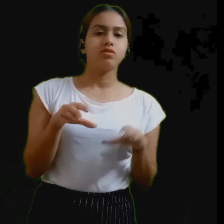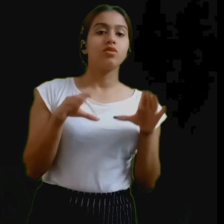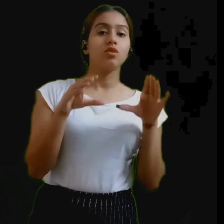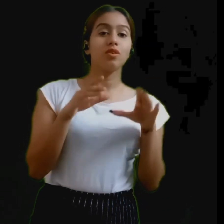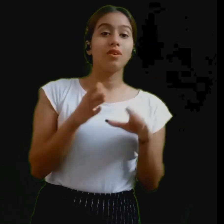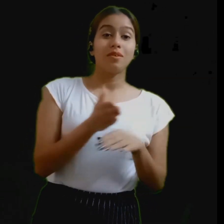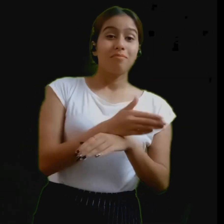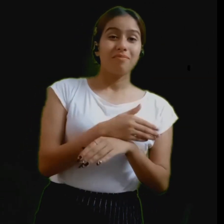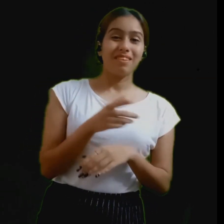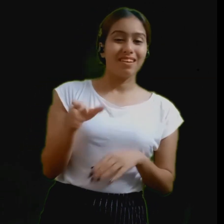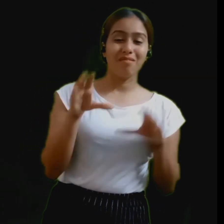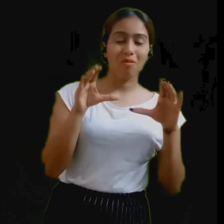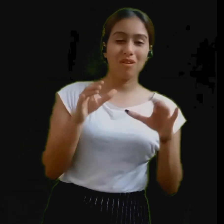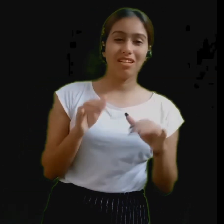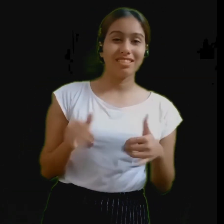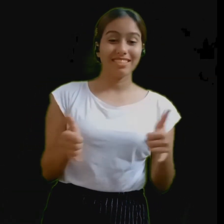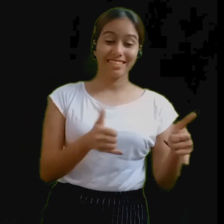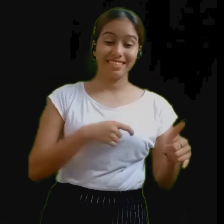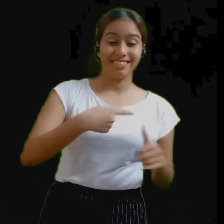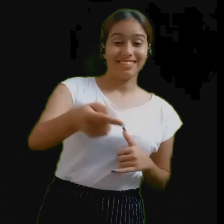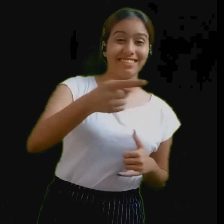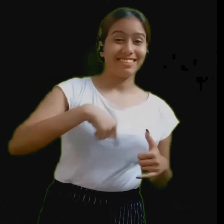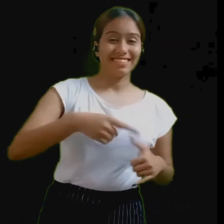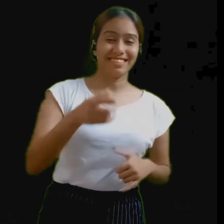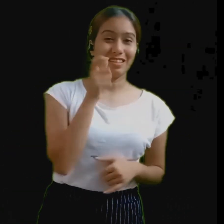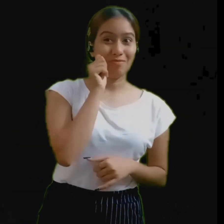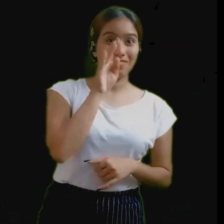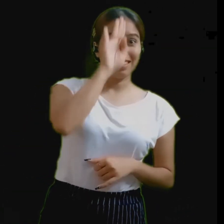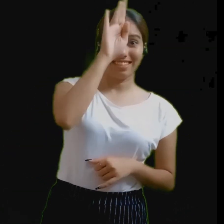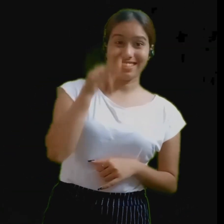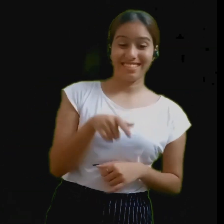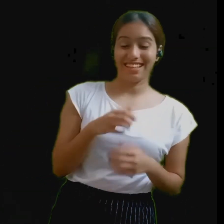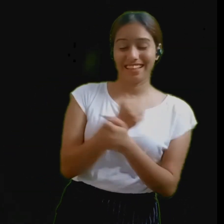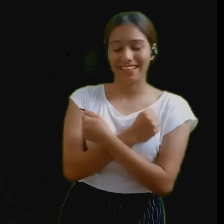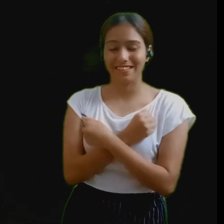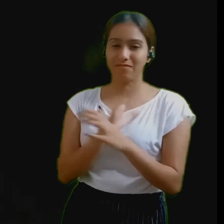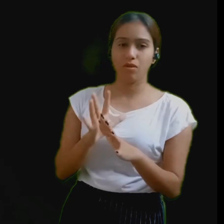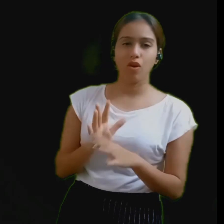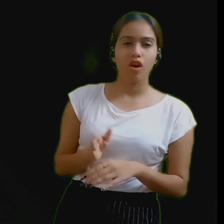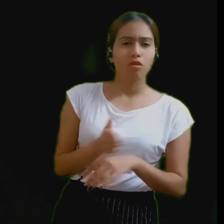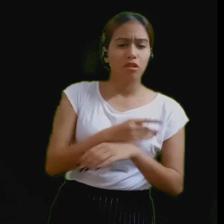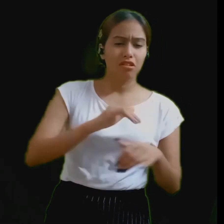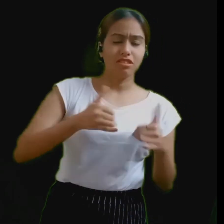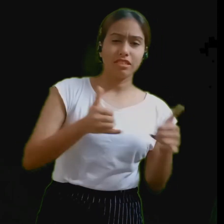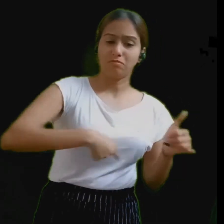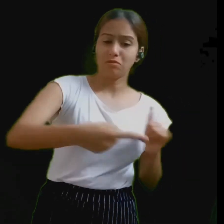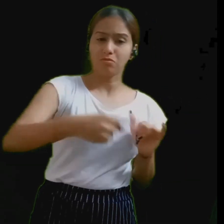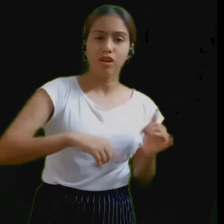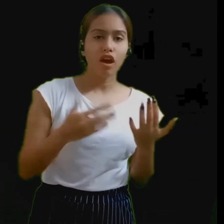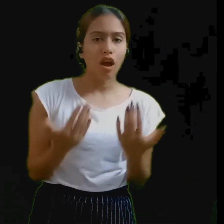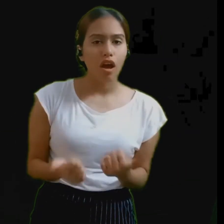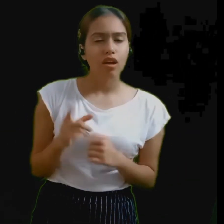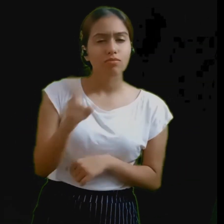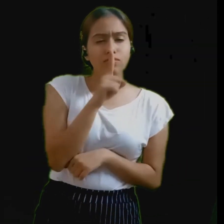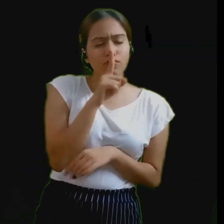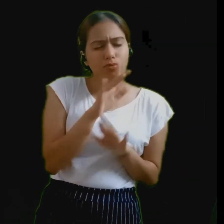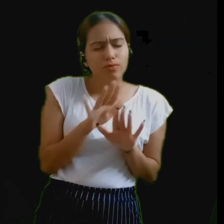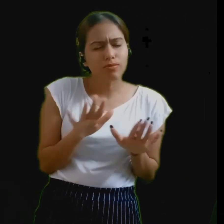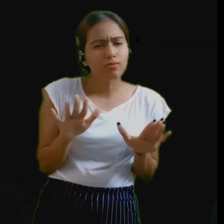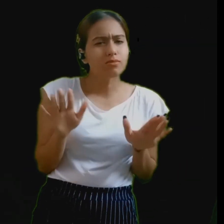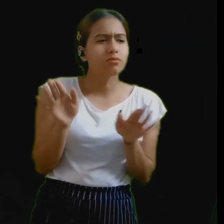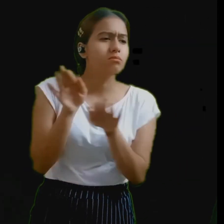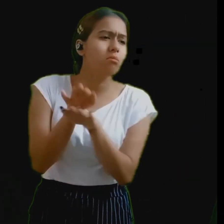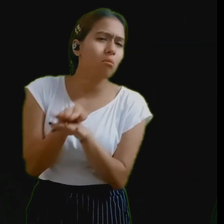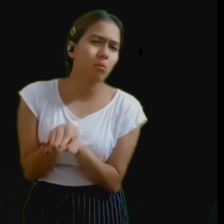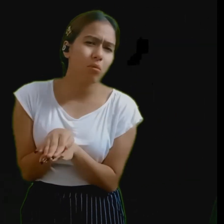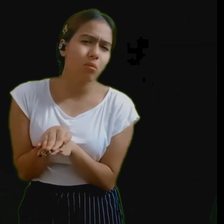कि बादशाह का बड़ा प्यारा था, जो उछल कूद रहा था, वो चुपचाप से नाव में जाकर के कोने में बैठ गया। बादशाह को समझ नहीं आया, पैसेंजर्स को